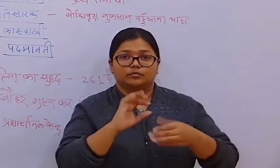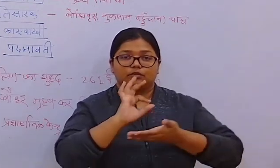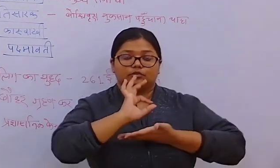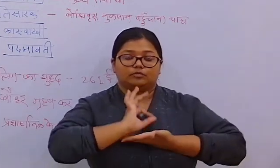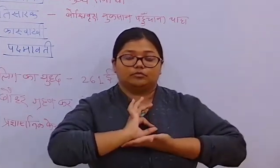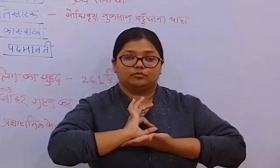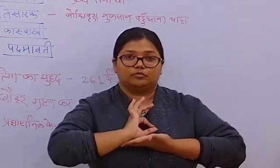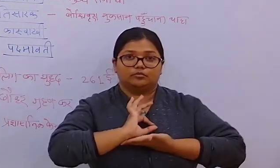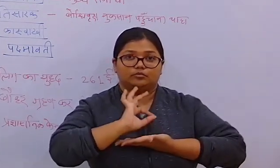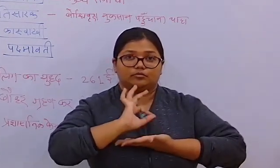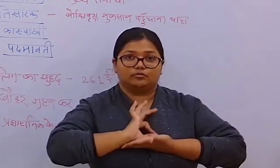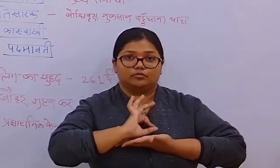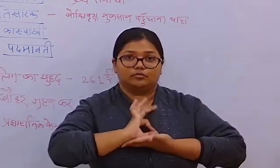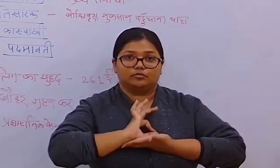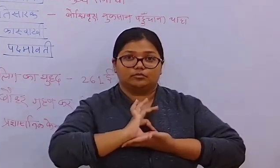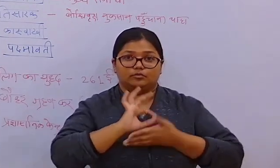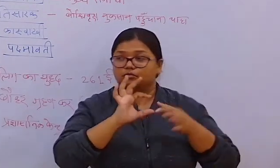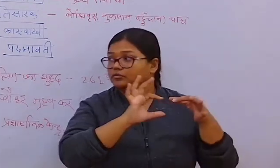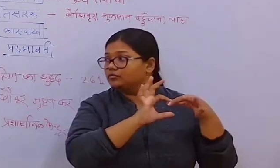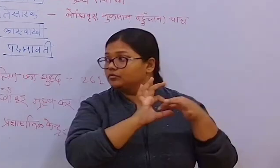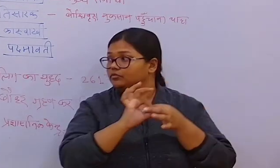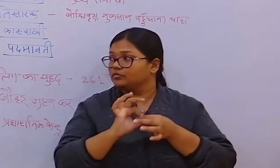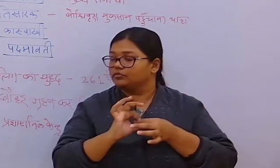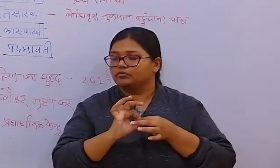एक दक्षिणी केंद्र, क्लियर है।